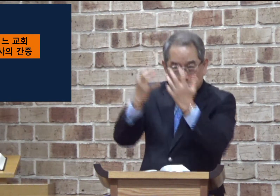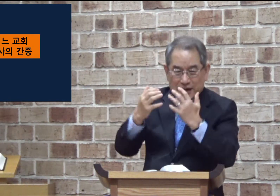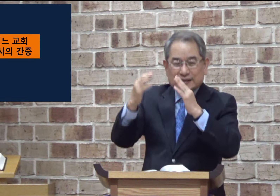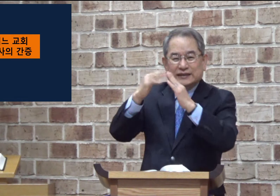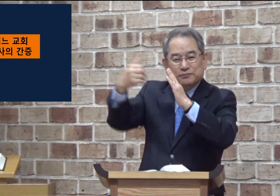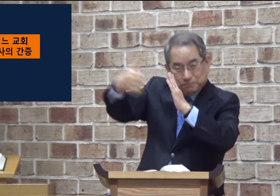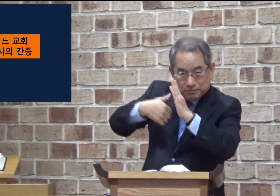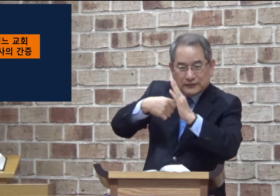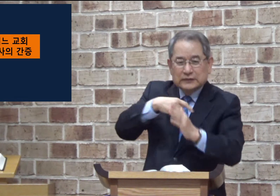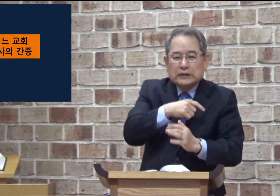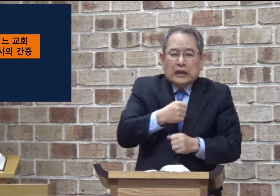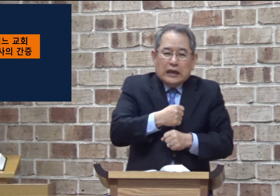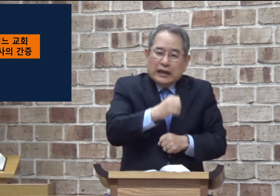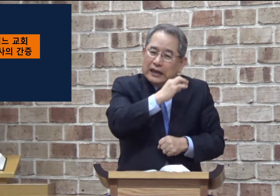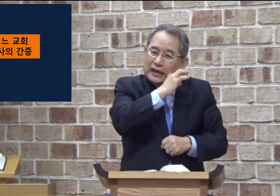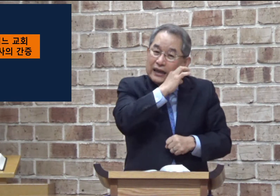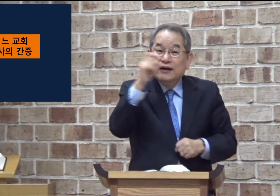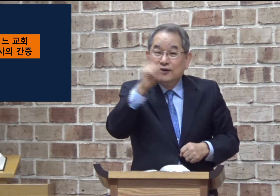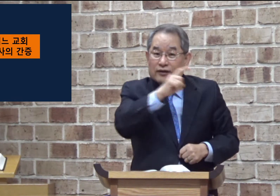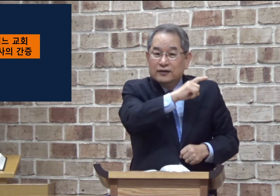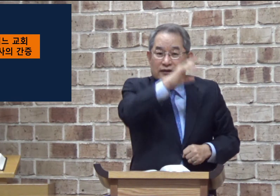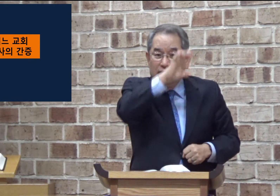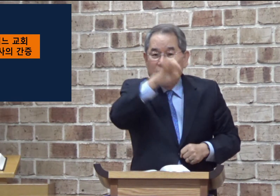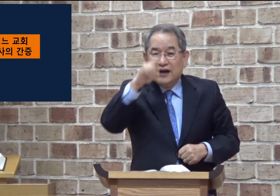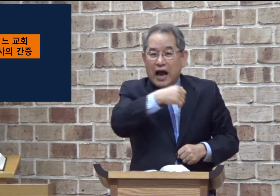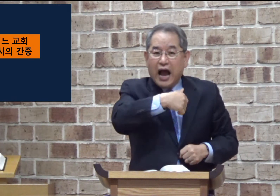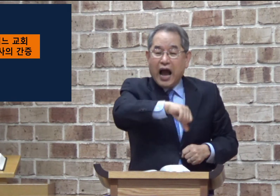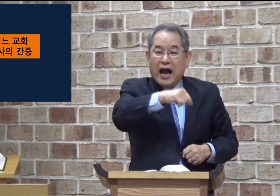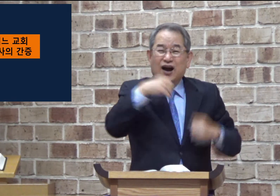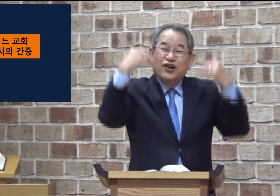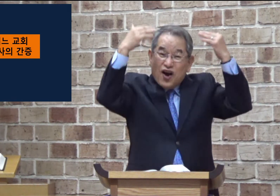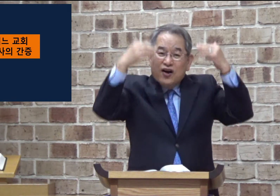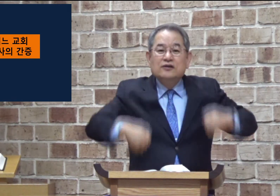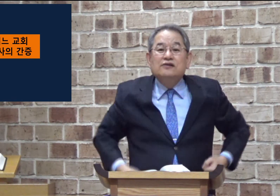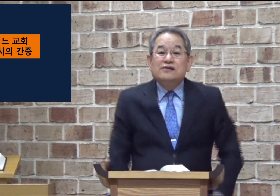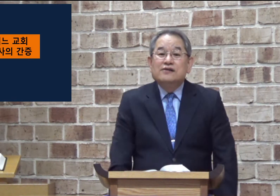교회 목사님께서 이제 권사님, 장로님들을 초대했는데